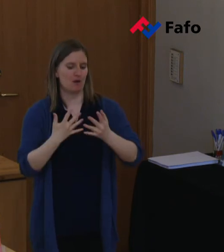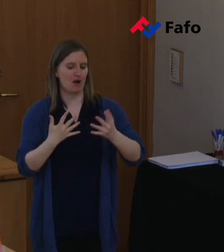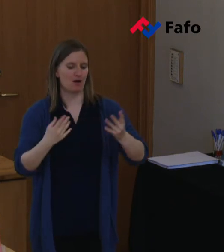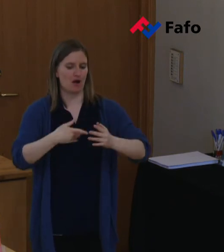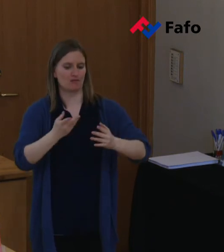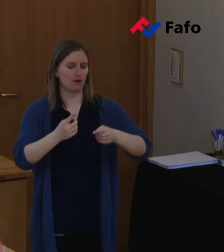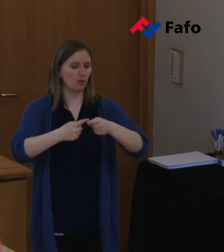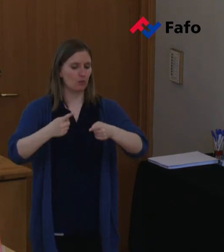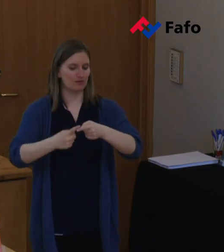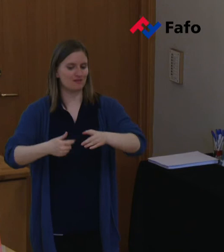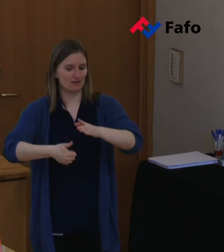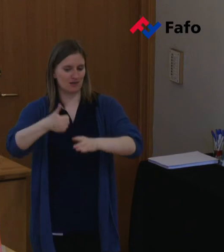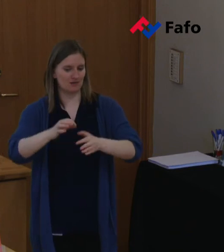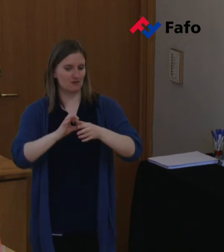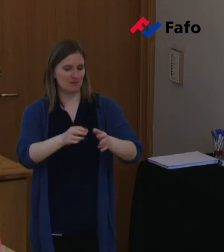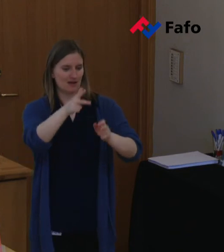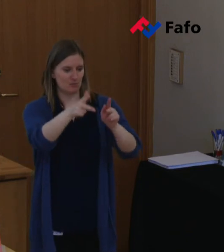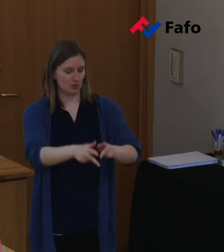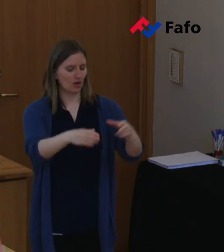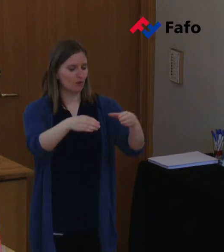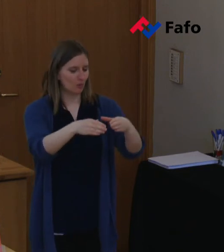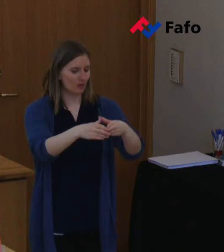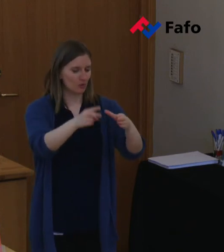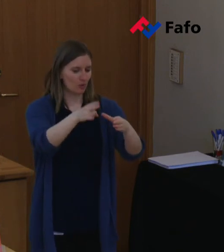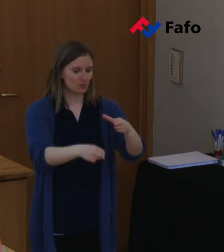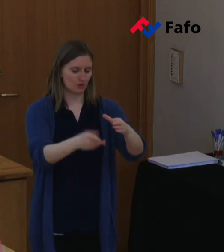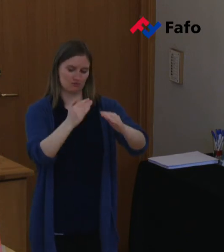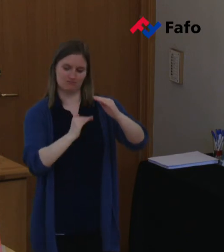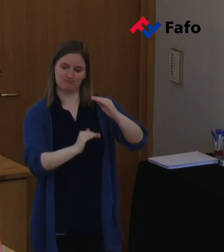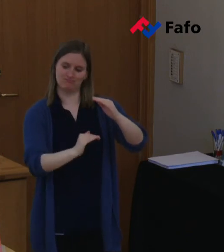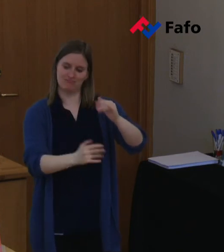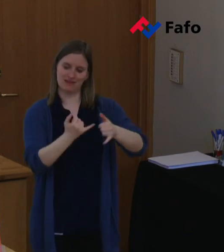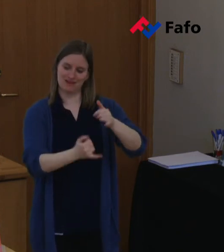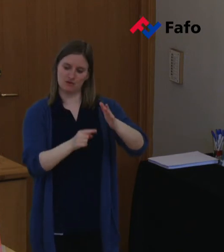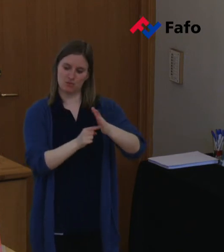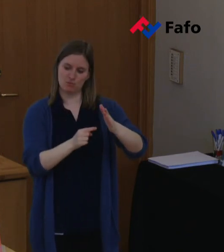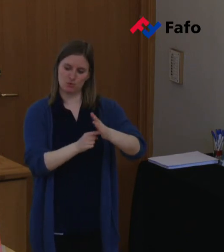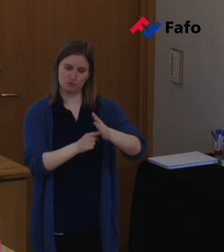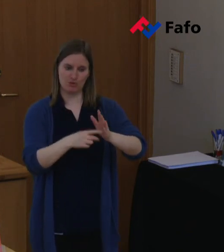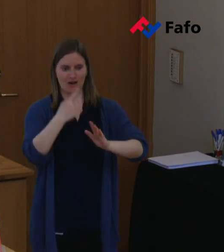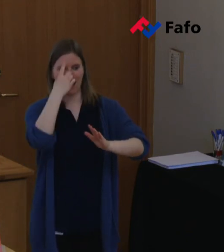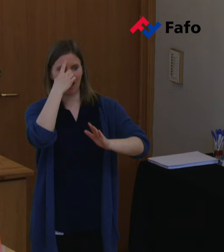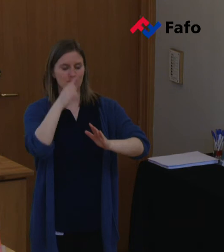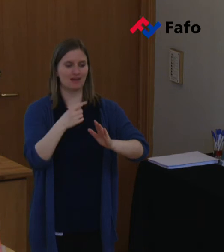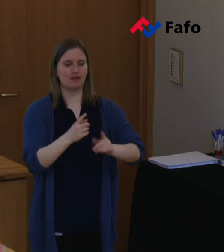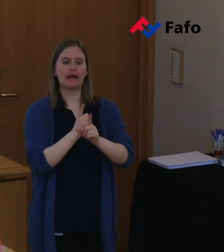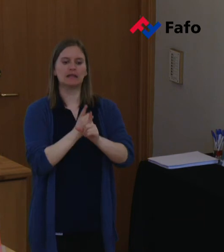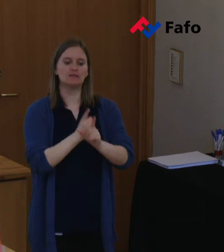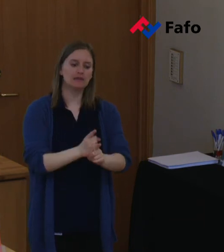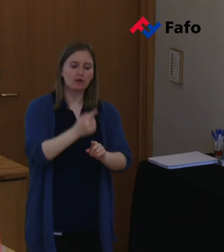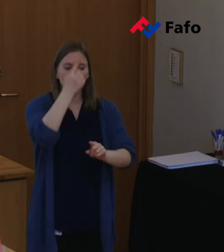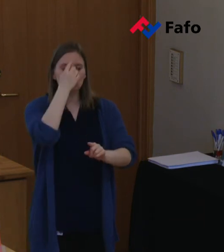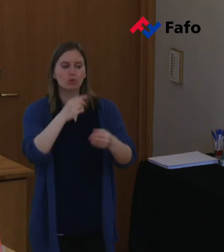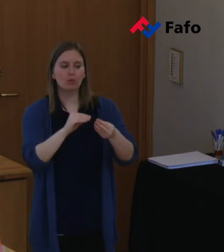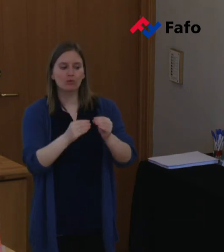komponenter viktige I forhold til denne brukergruppen, og ikke minst også det nederste punktet her på evnen til å identifisere og forstå problemet.